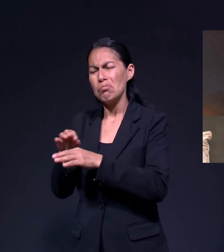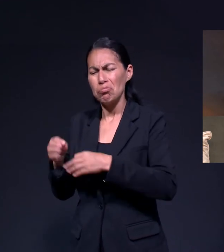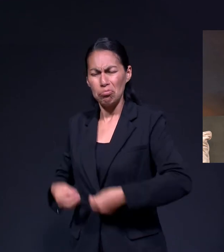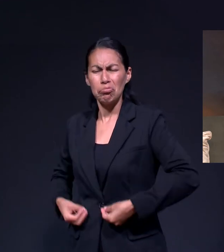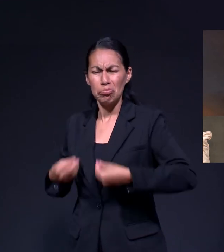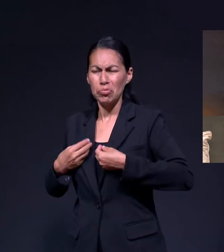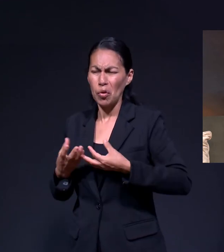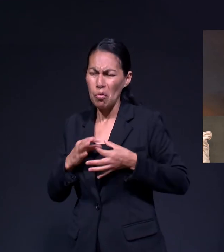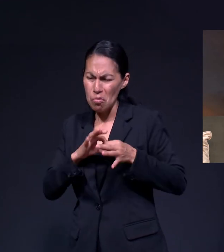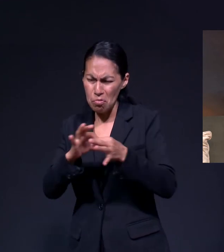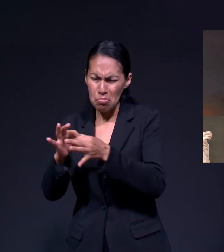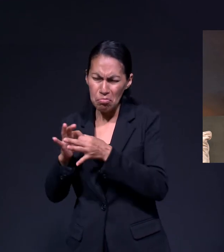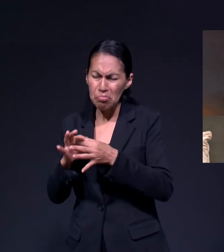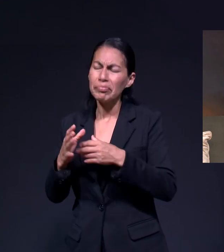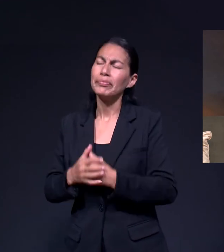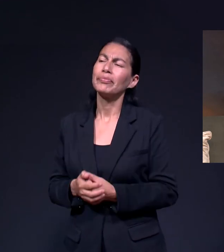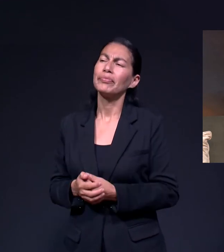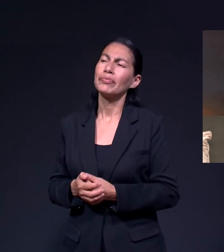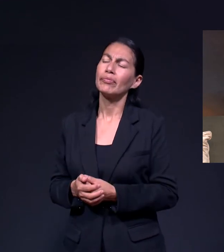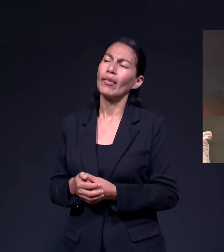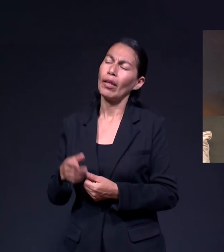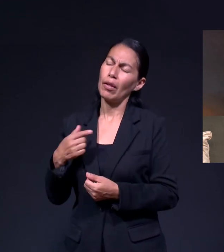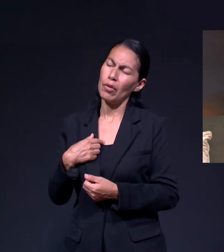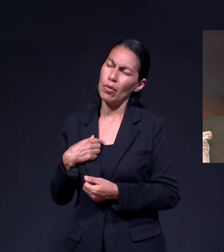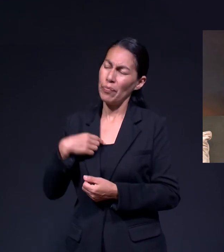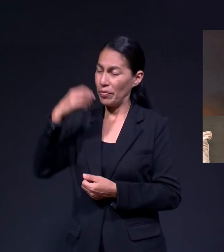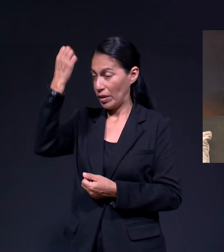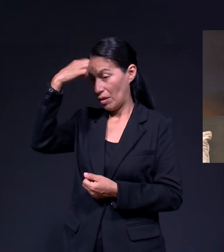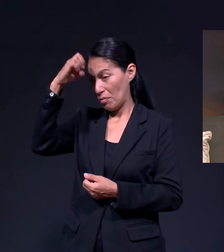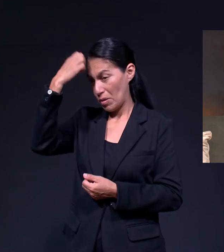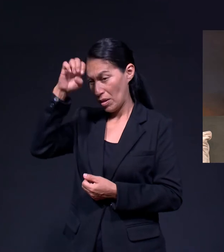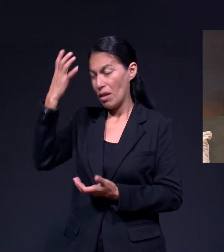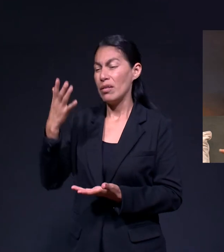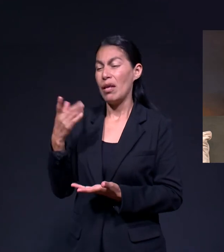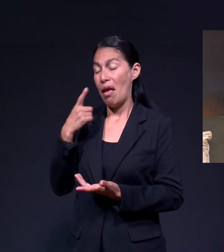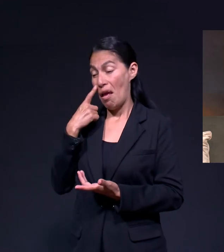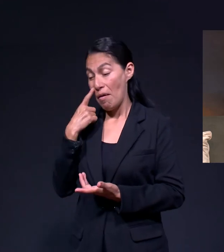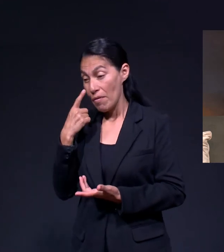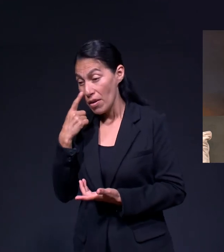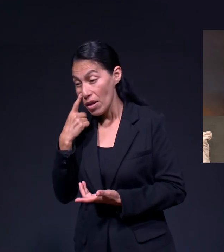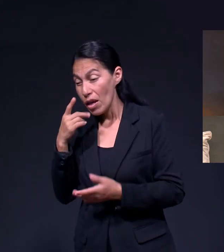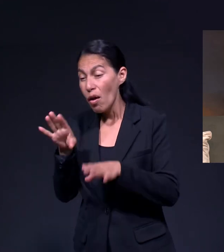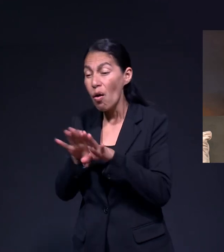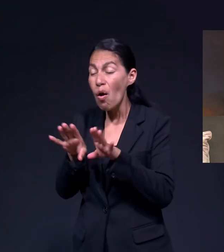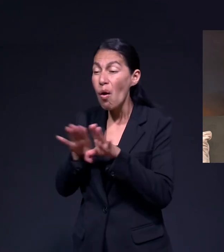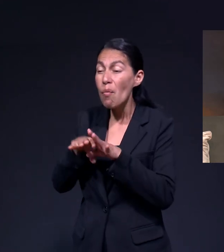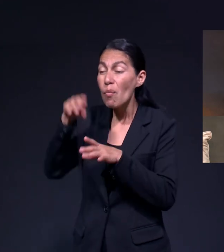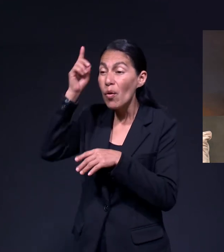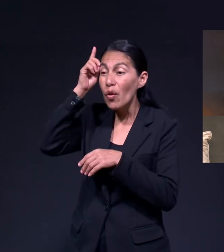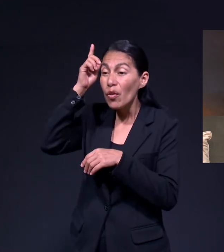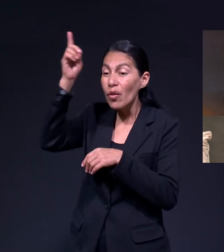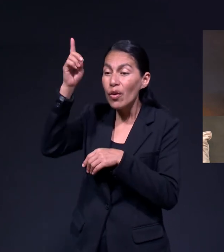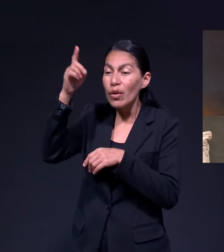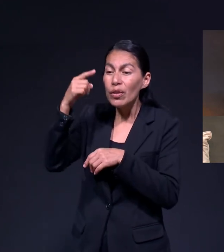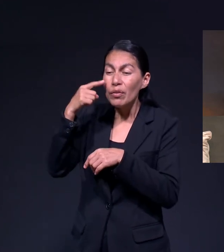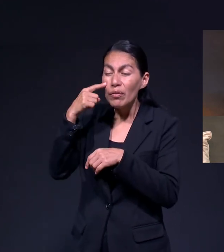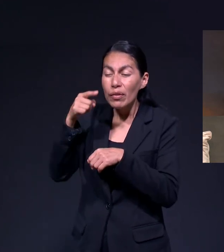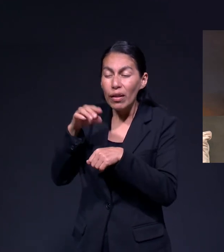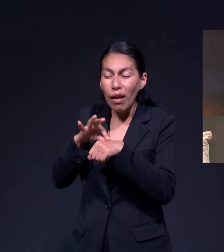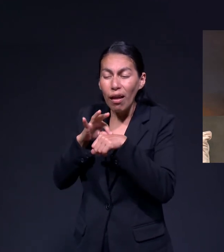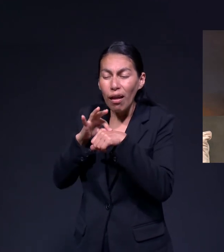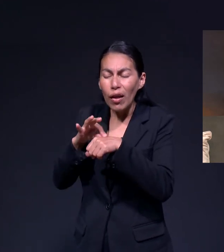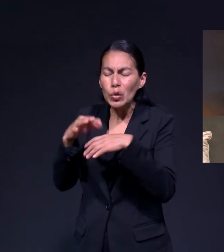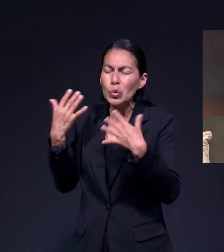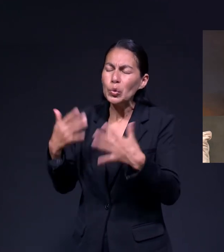este pero en mi niñez si le puede decir que tenga una experiencia la cual yo vi de primera mano la